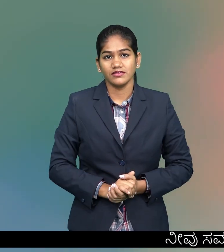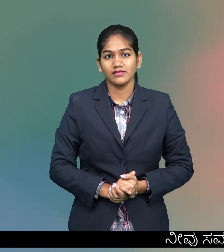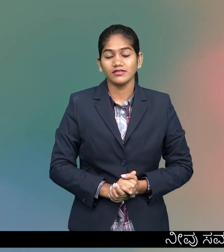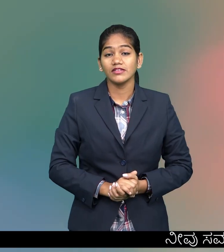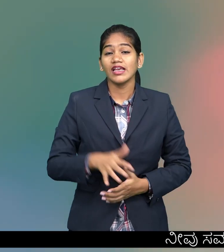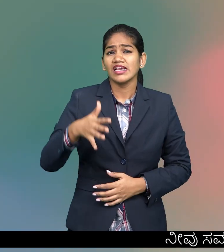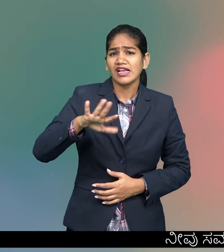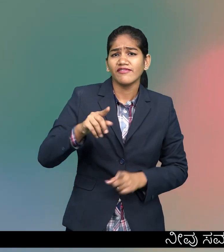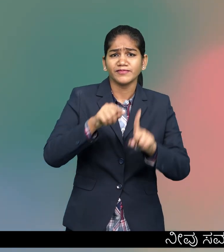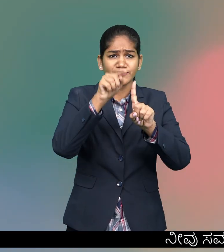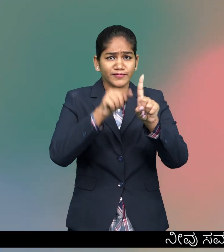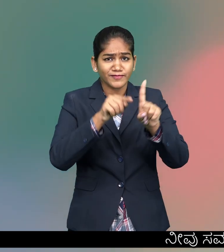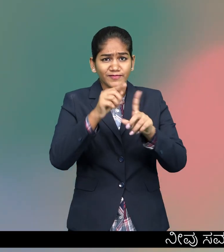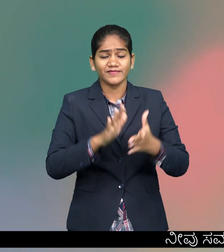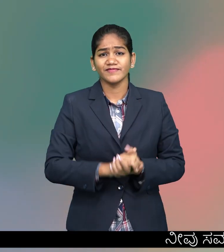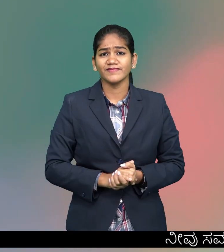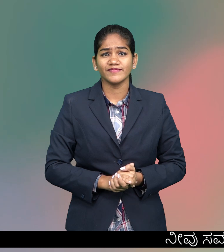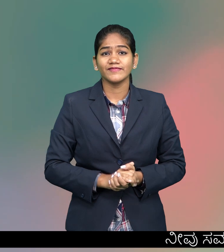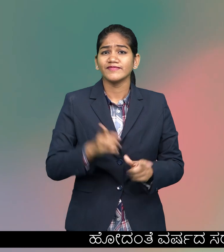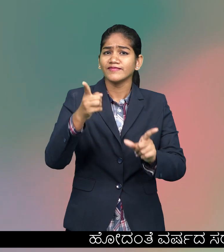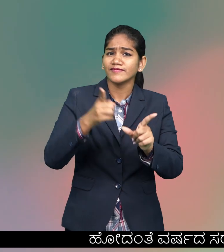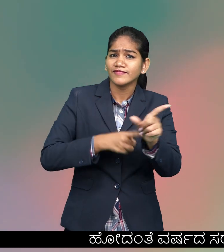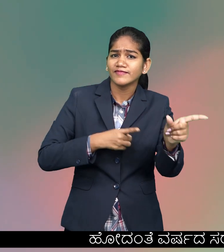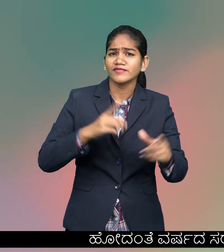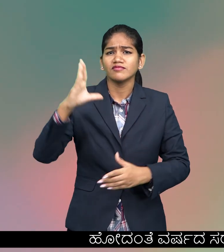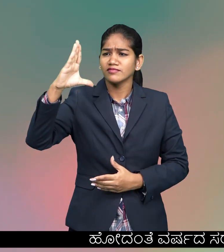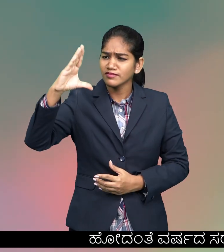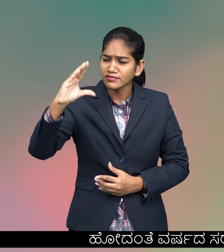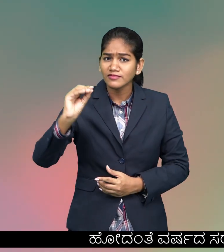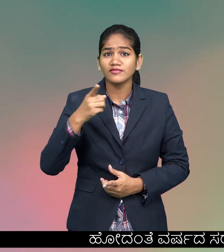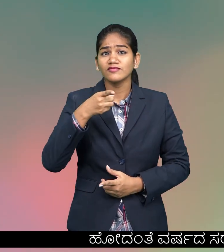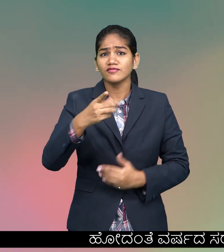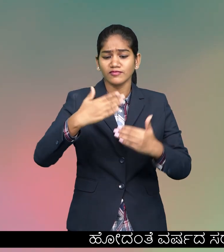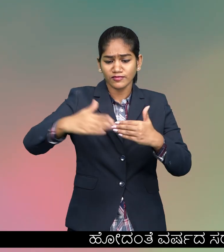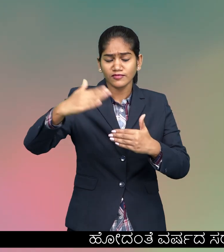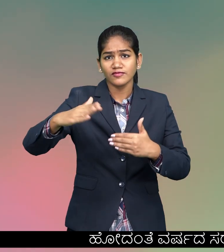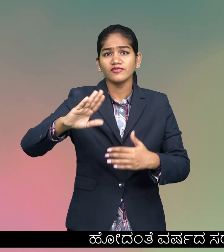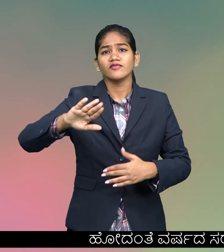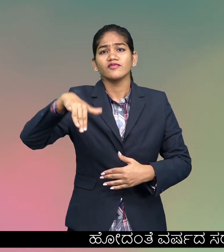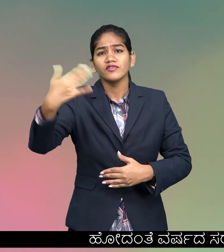ನೀವು ಸಮಭಾಜಕದಿಂದ ದೂರ ಹೋದಂತೆ ವರ್ಷದ ಸರಾಸರಿ ತಾಪಮಾನವು ಇಳಿಯುತ್ತದೆ.